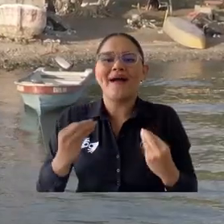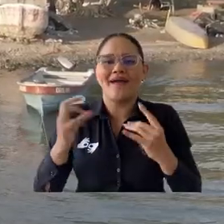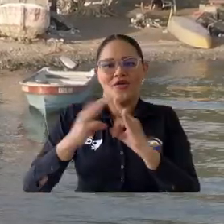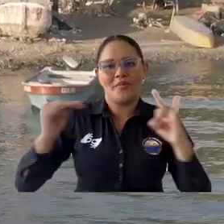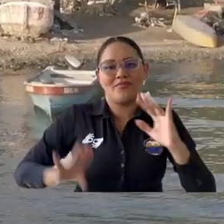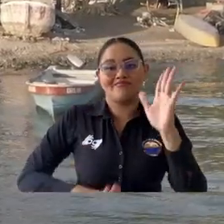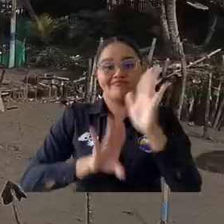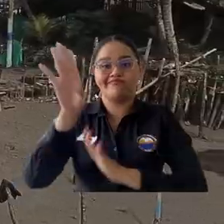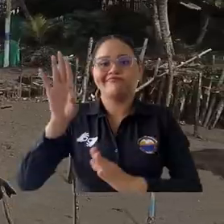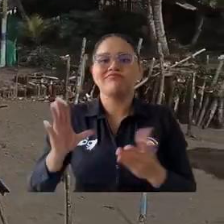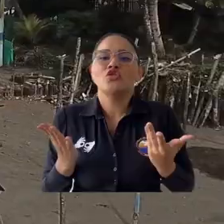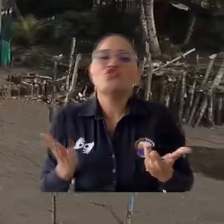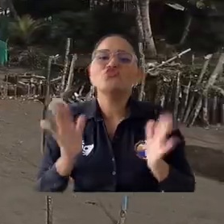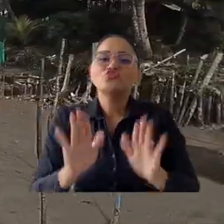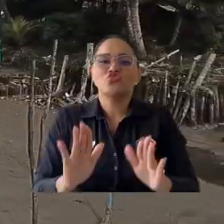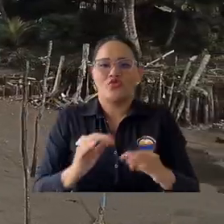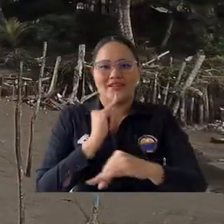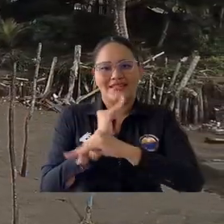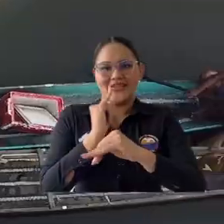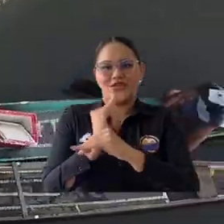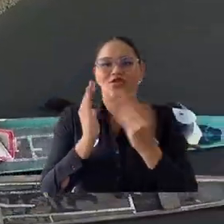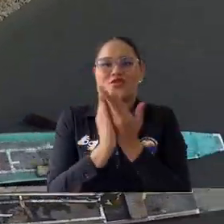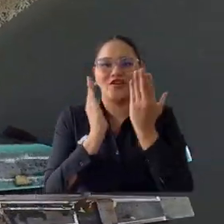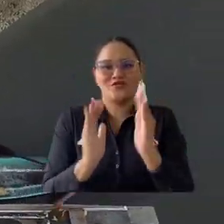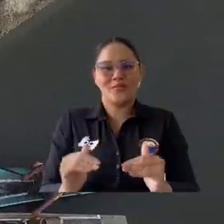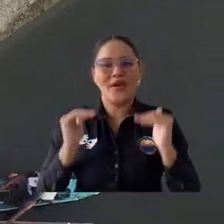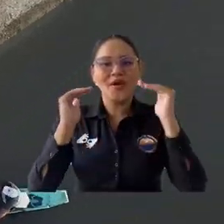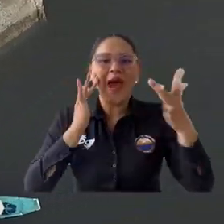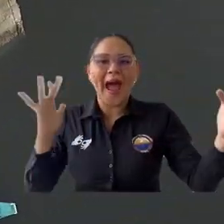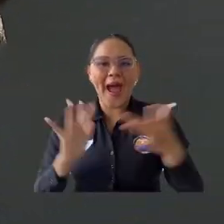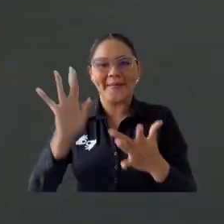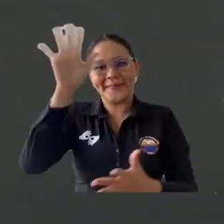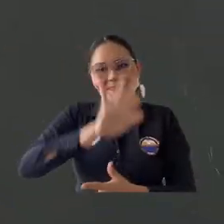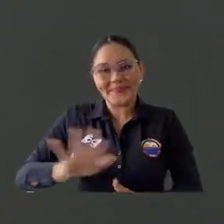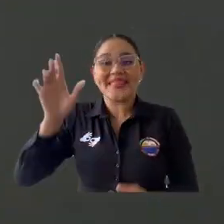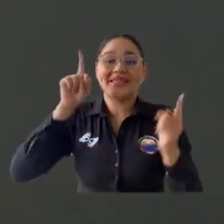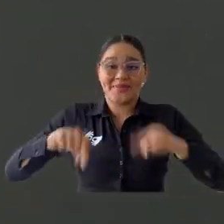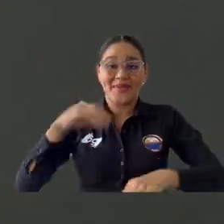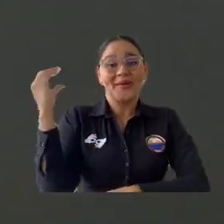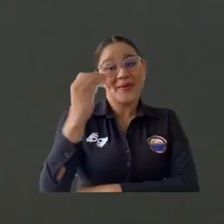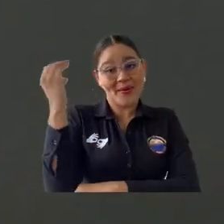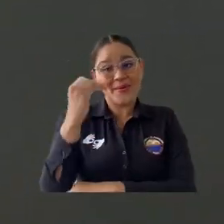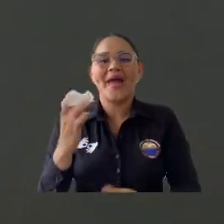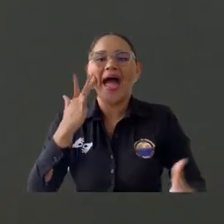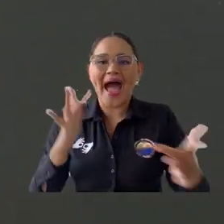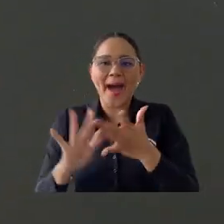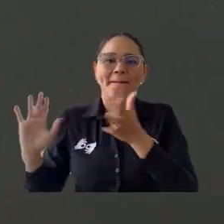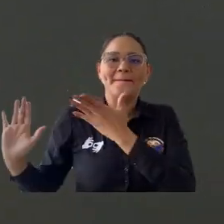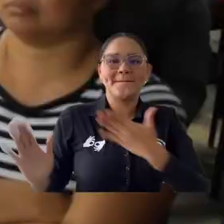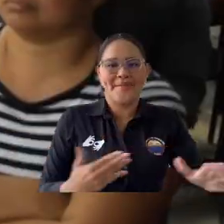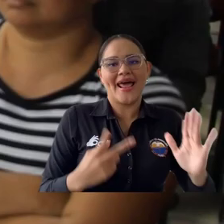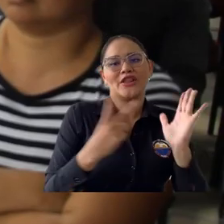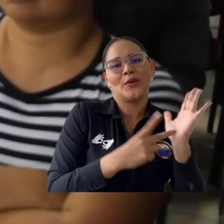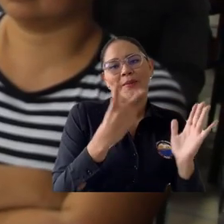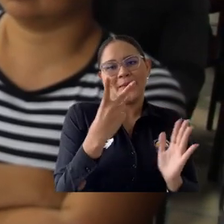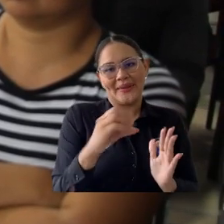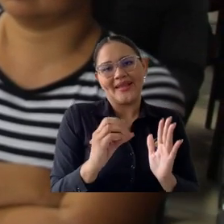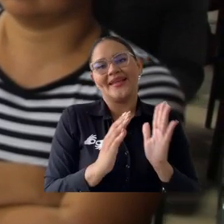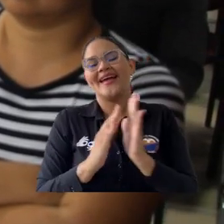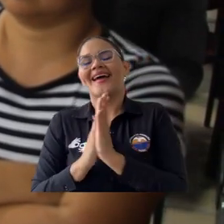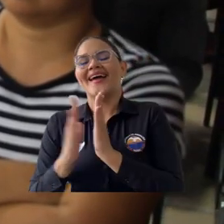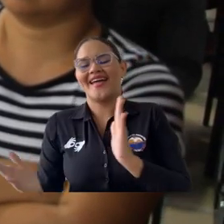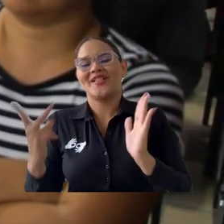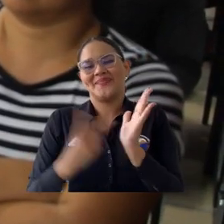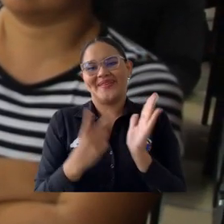con el entorno y co-crear una mejor institución de educación superior para la región y el país, así como lo consagra el Plan de